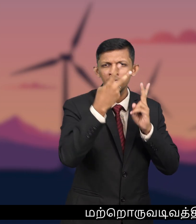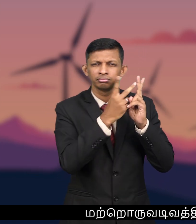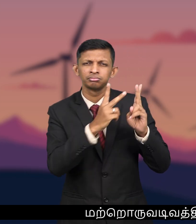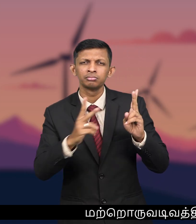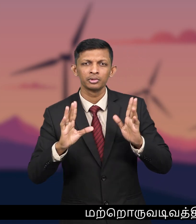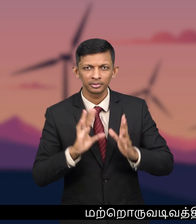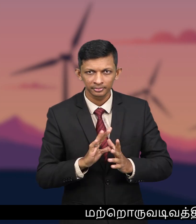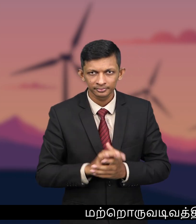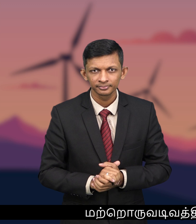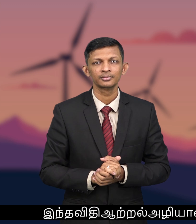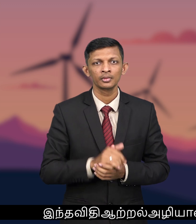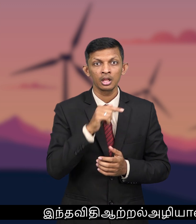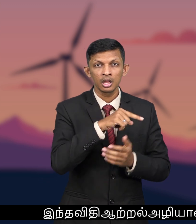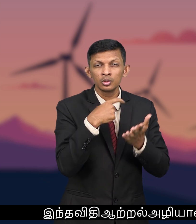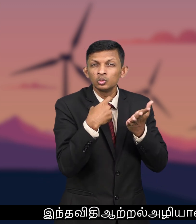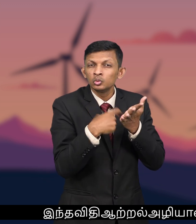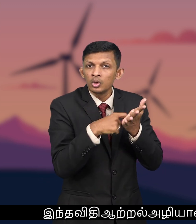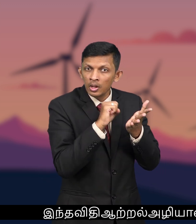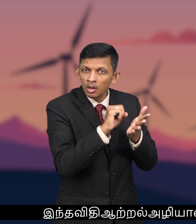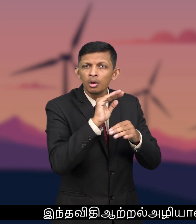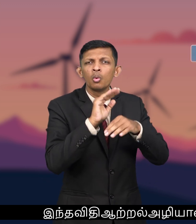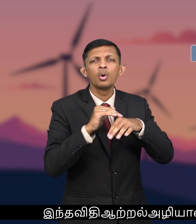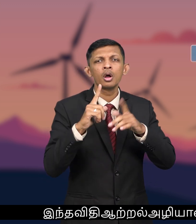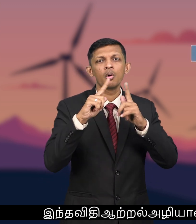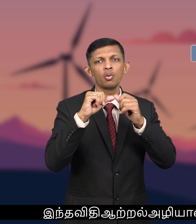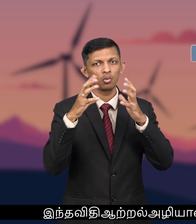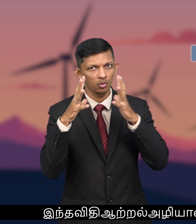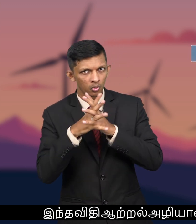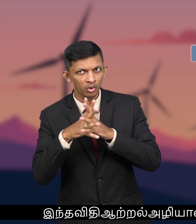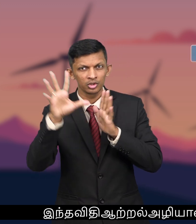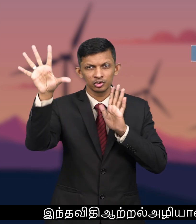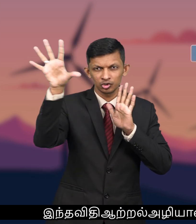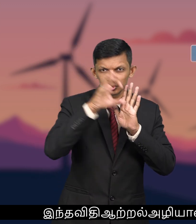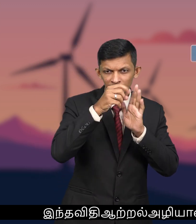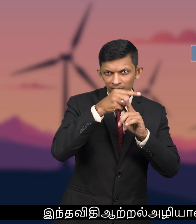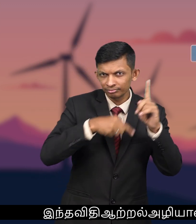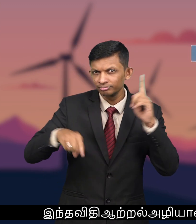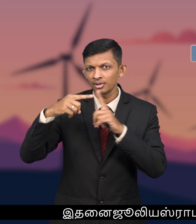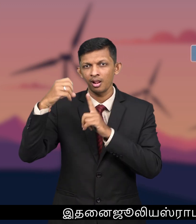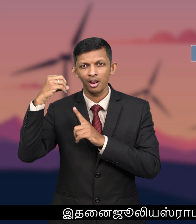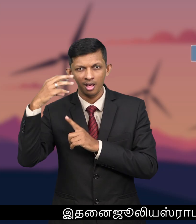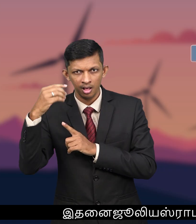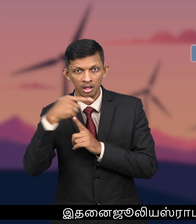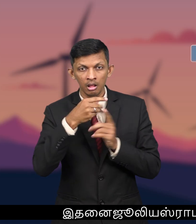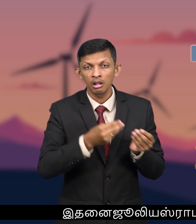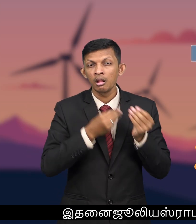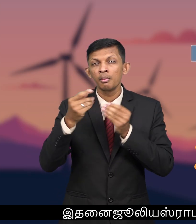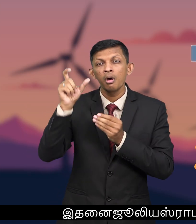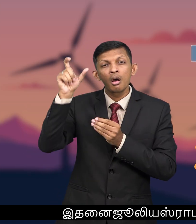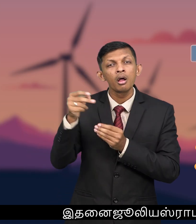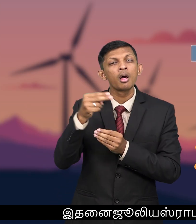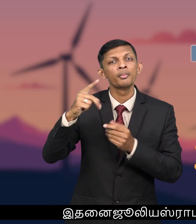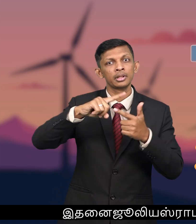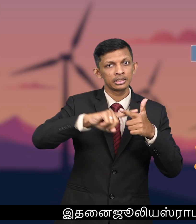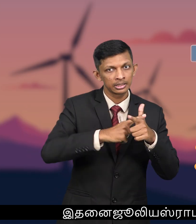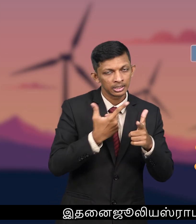மாற்ற மட்டுமே முடியும். இந்த விதி ஆற்றல் அழியாமை விதி என்று அழைக்கப்படுகிறது. இதனை ஜூலியஸ்